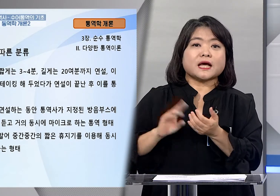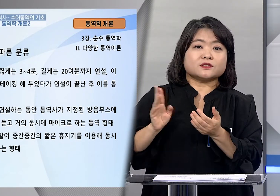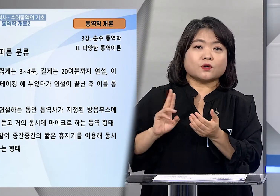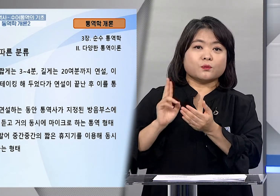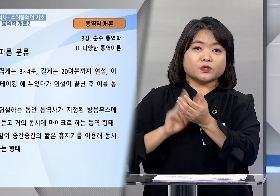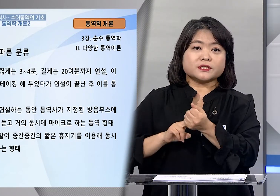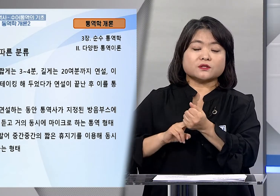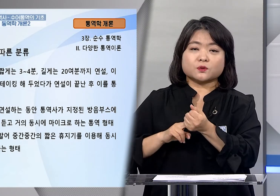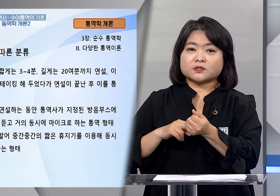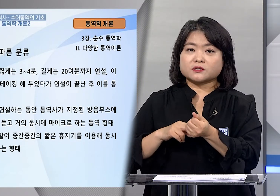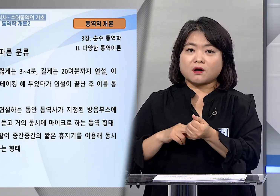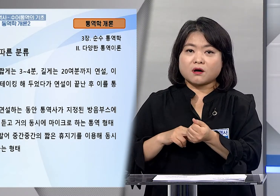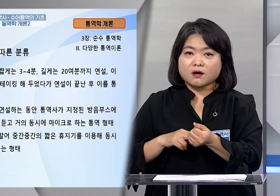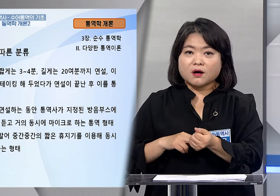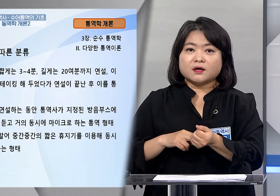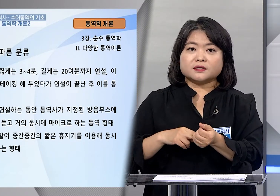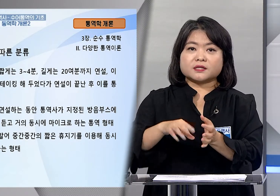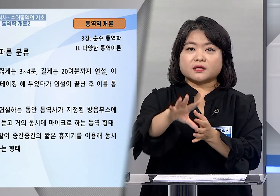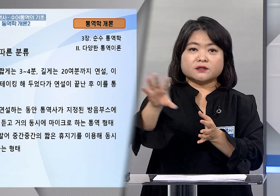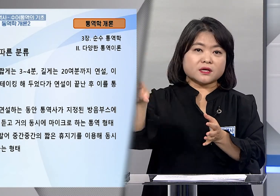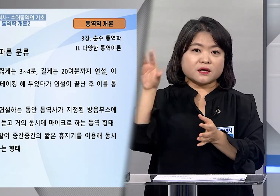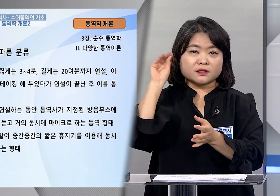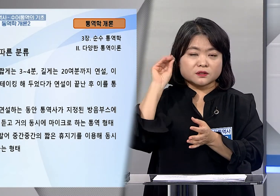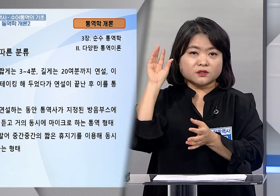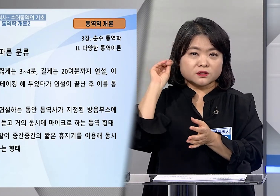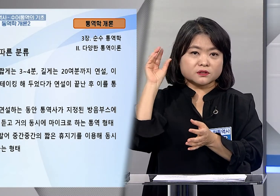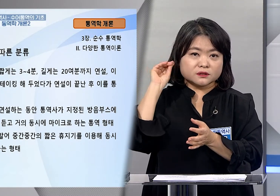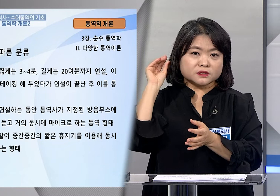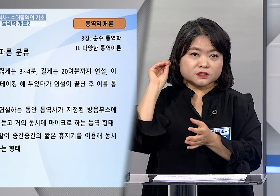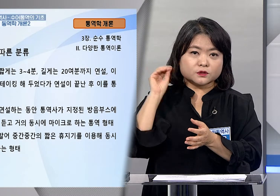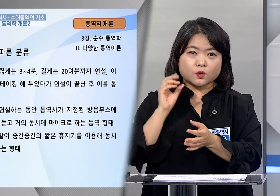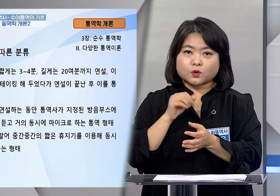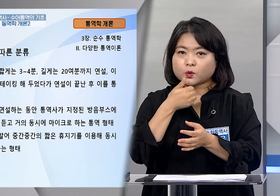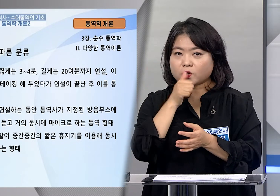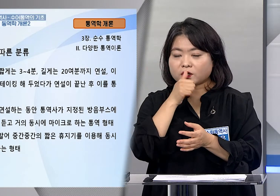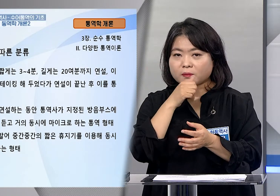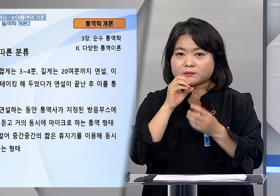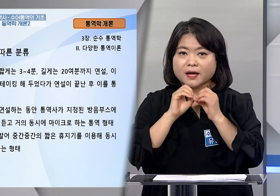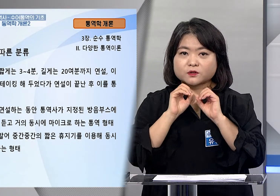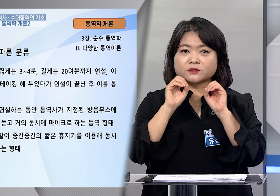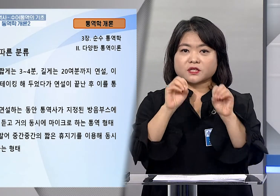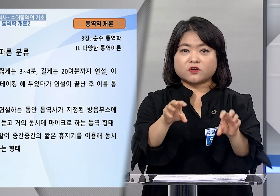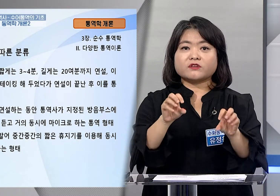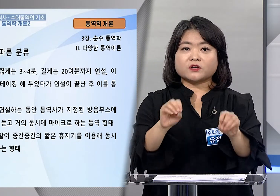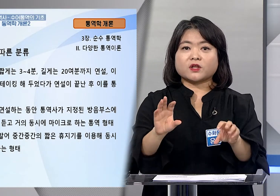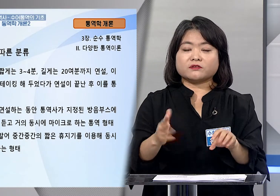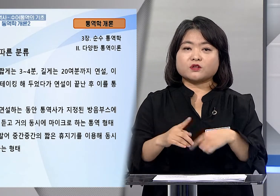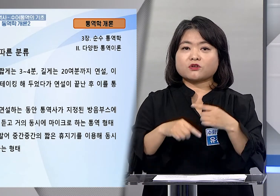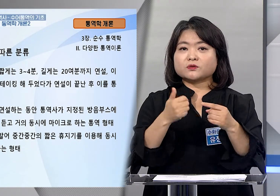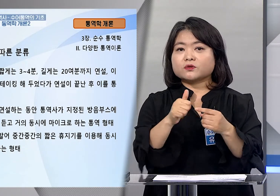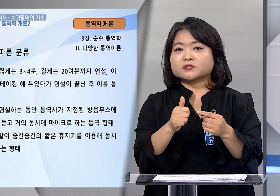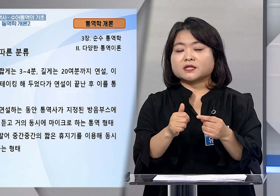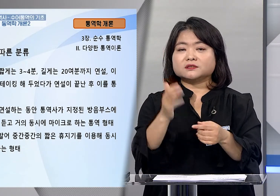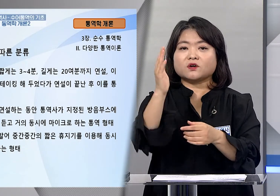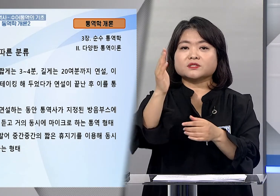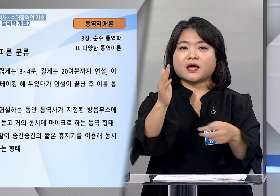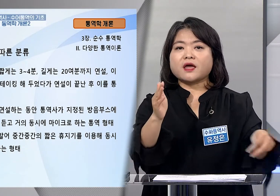않죠. 보이지 않는 곳에서 연설을 듣고 통역을 하면 마이크로에게 전달이 되는데 수화통역자는 연사의